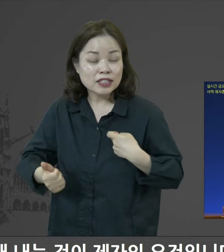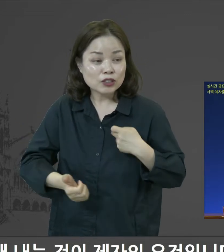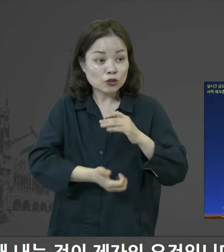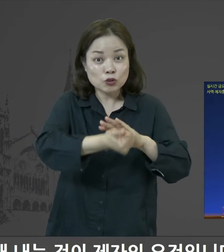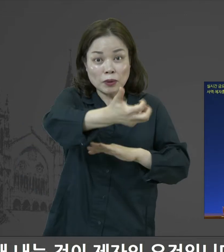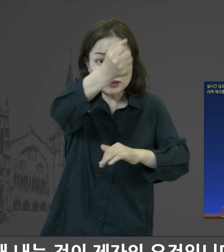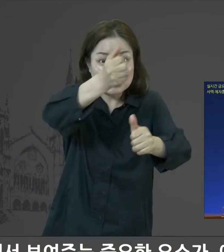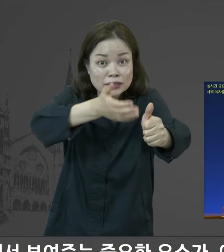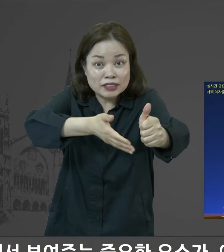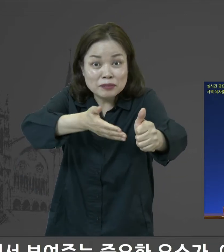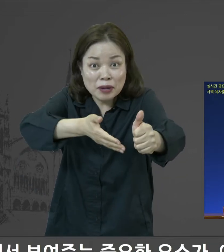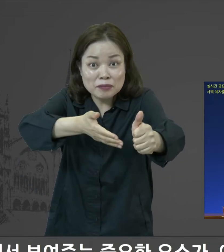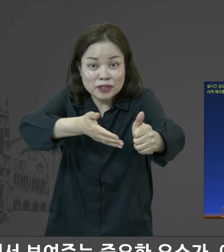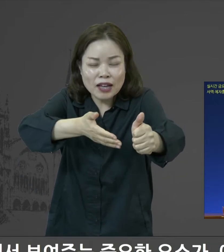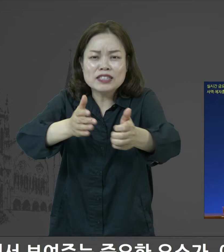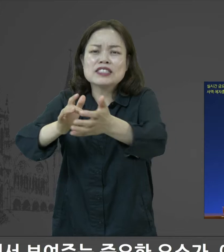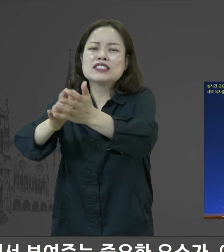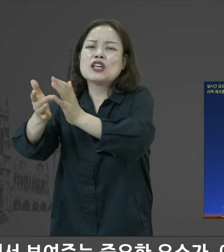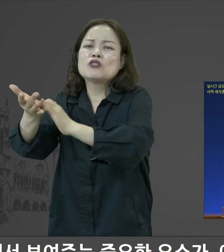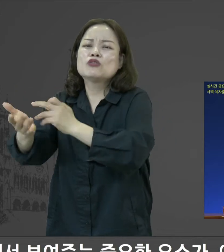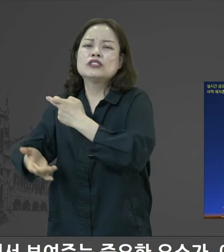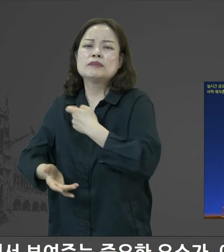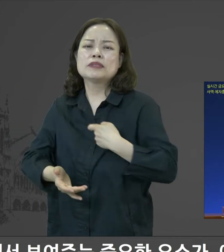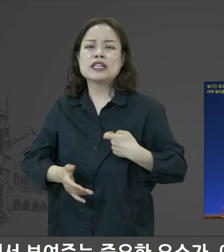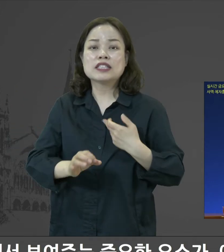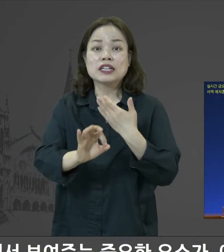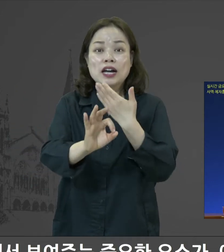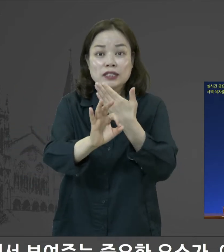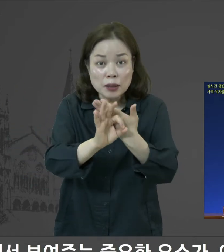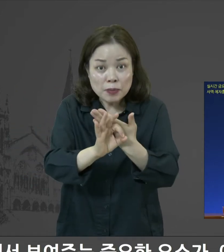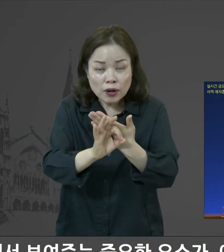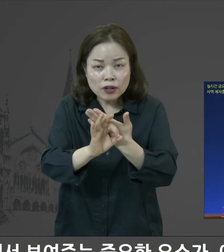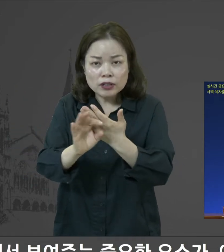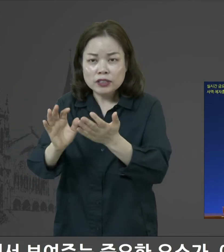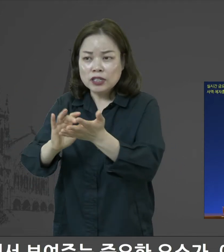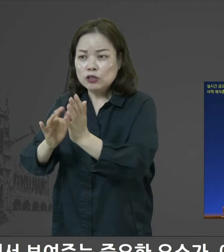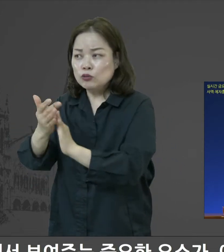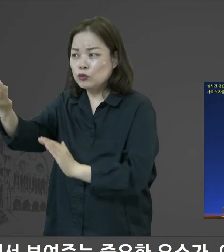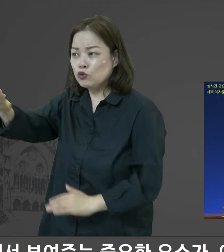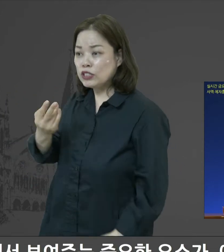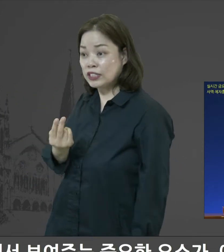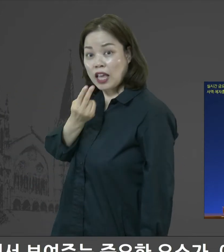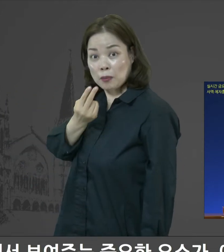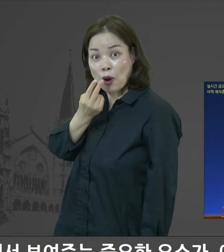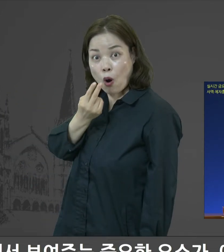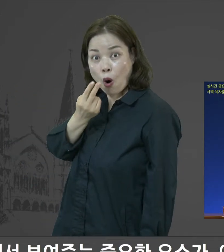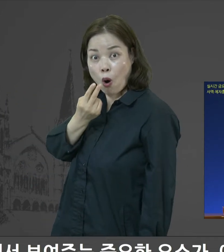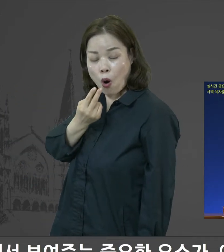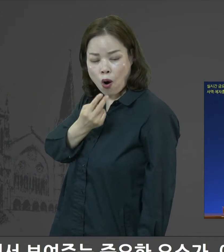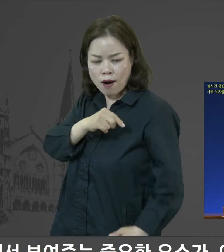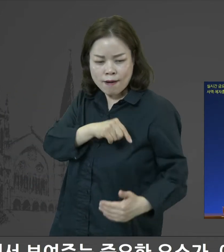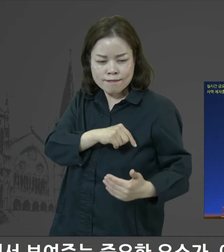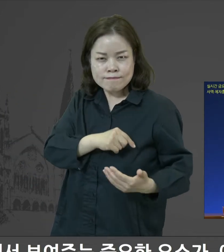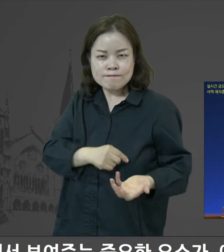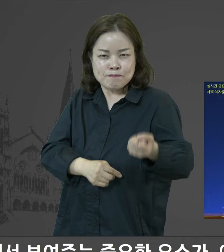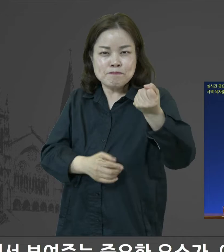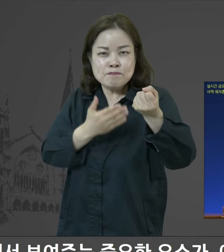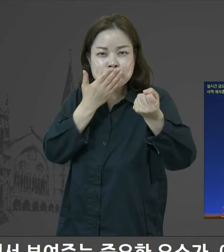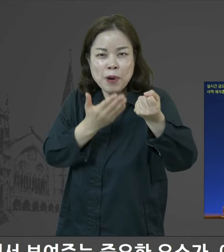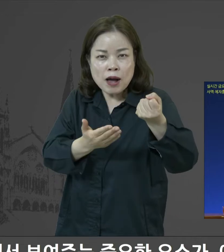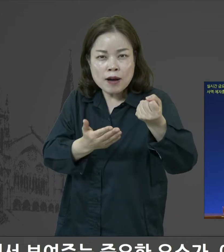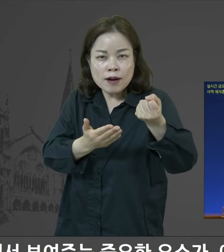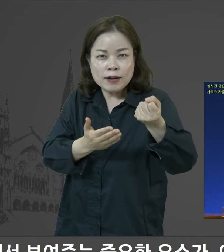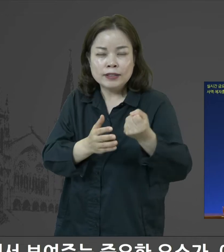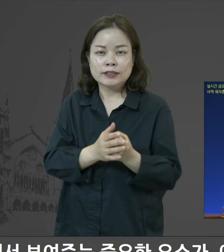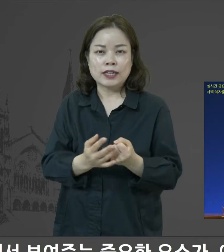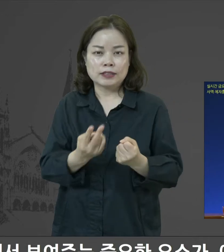소망하시기 바랍니다. 예수님의 제자가 되면 예수님이 주시는 이렇게 생명을 이 속에 갖게 됩니다. 그러면